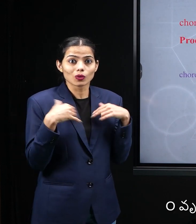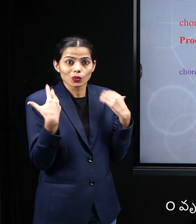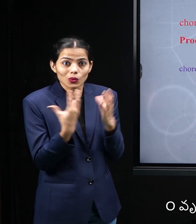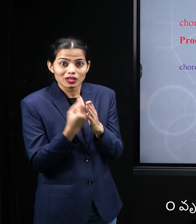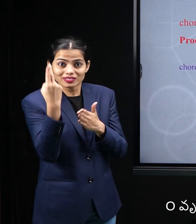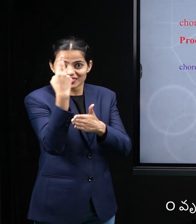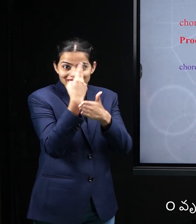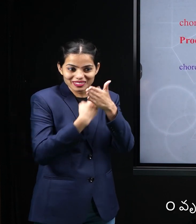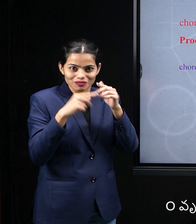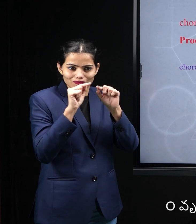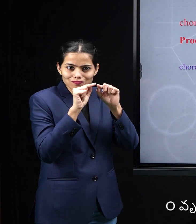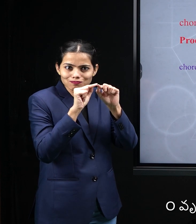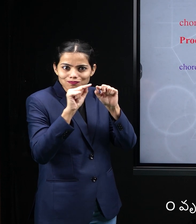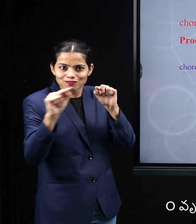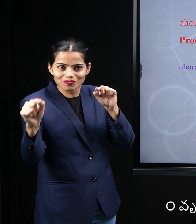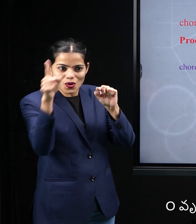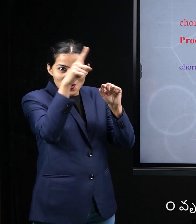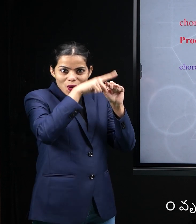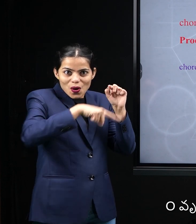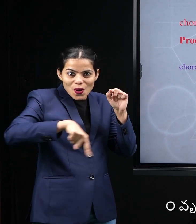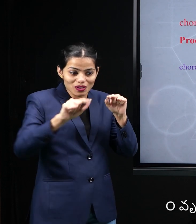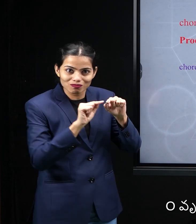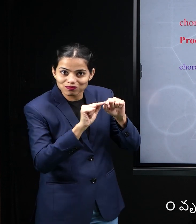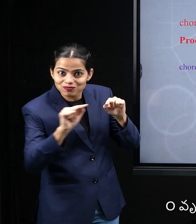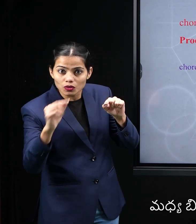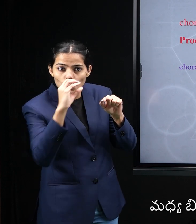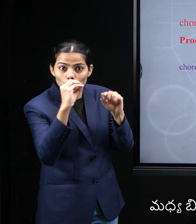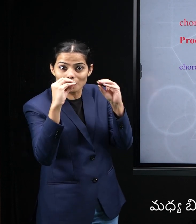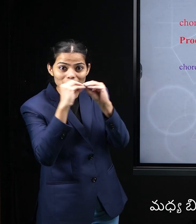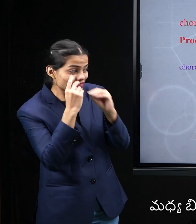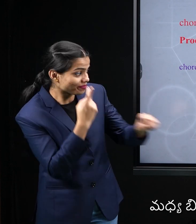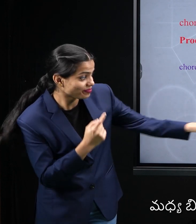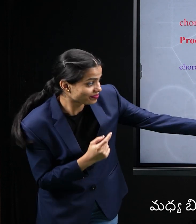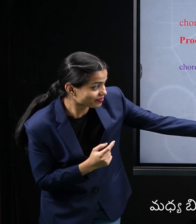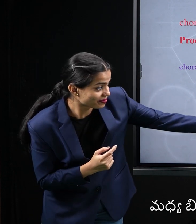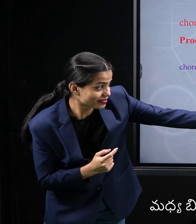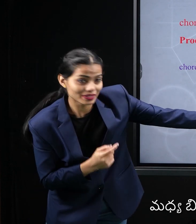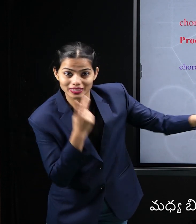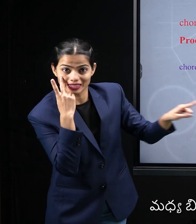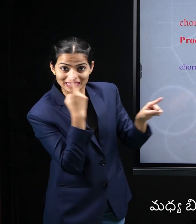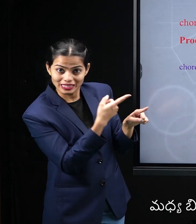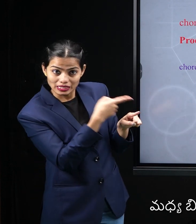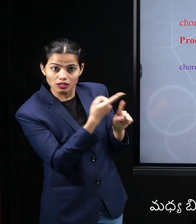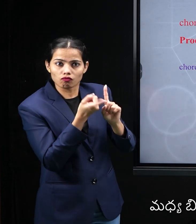మధ్యలో నుండి AC మధ్య బిందువుకు OB అనే గీతను